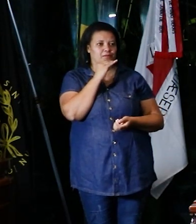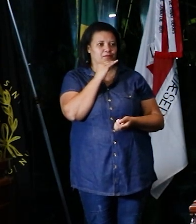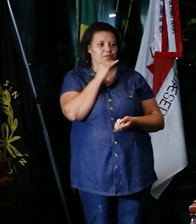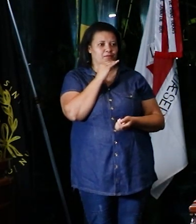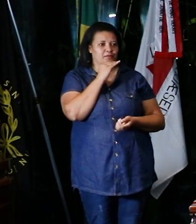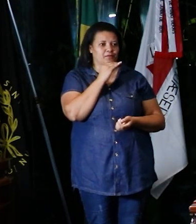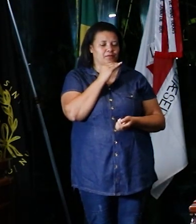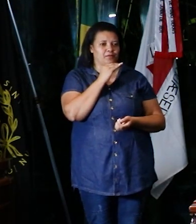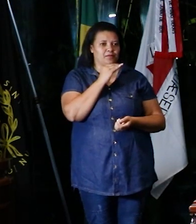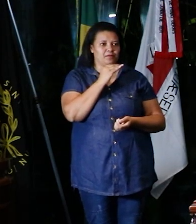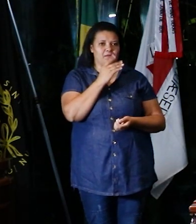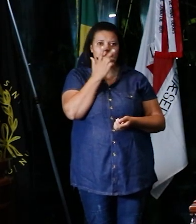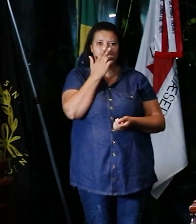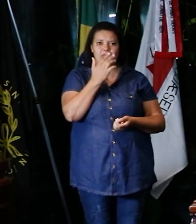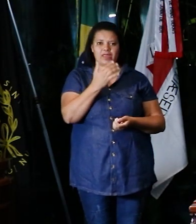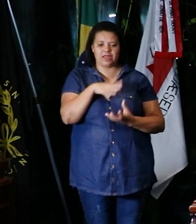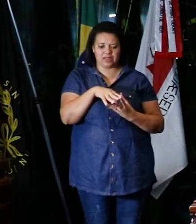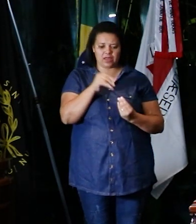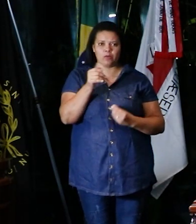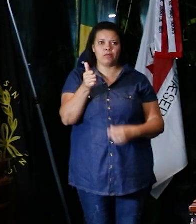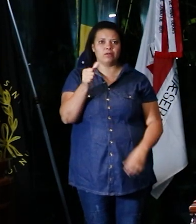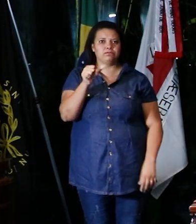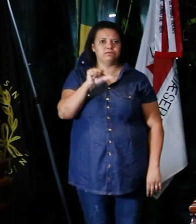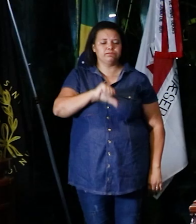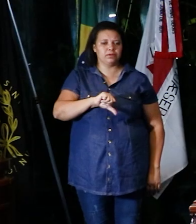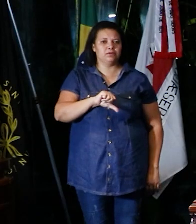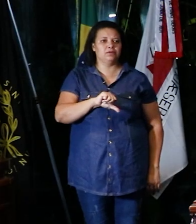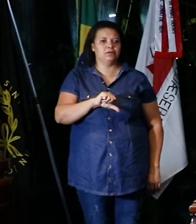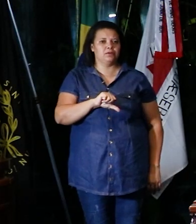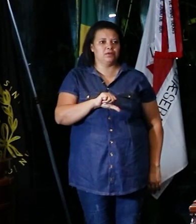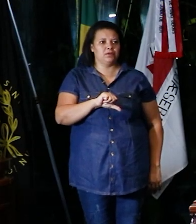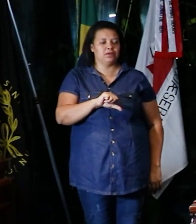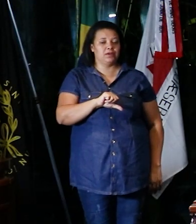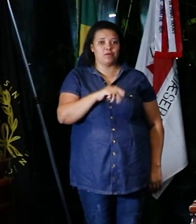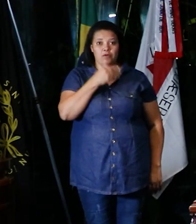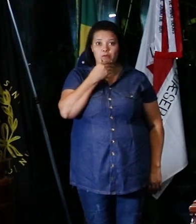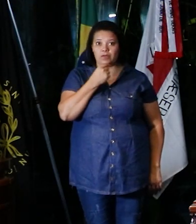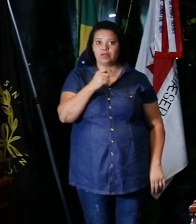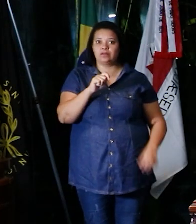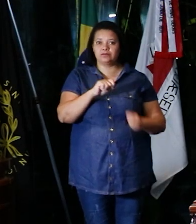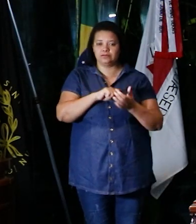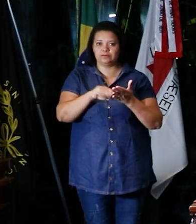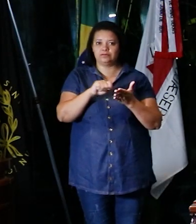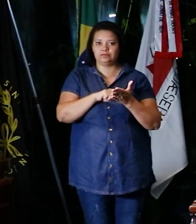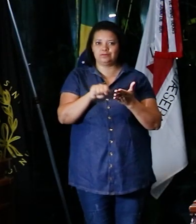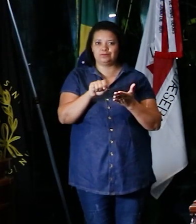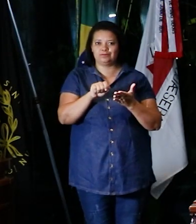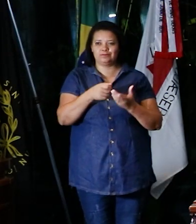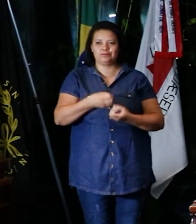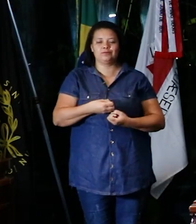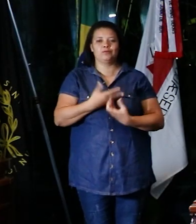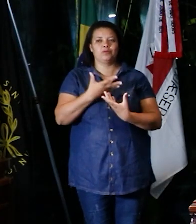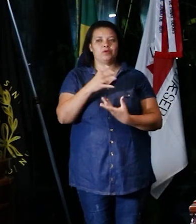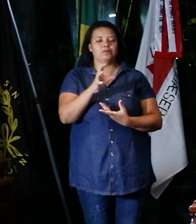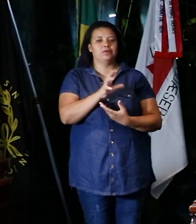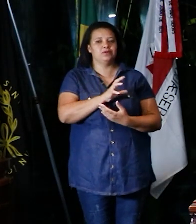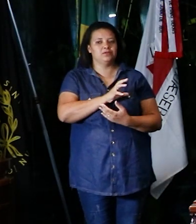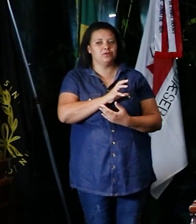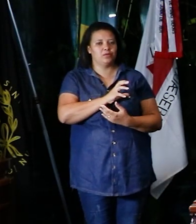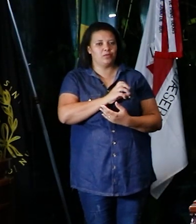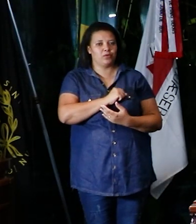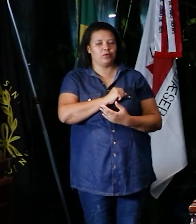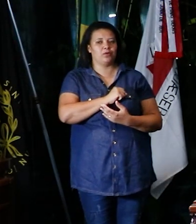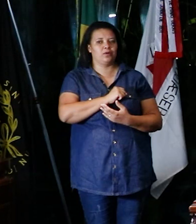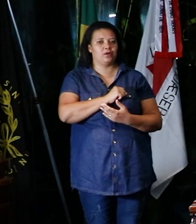de ter um tal pessimismo na alma, ele fez um poema de amor. E, do